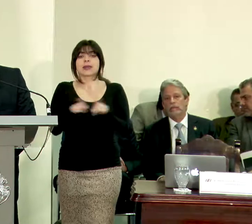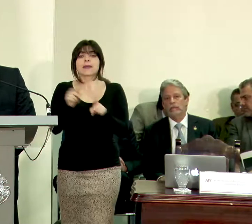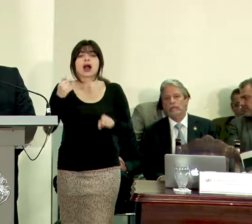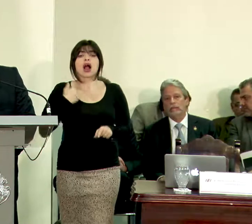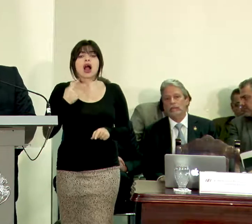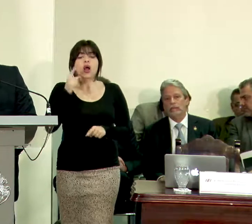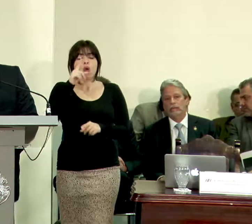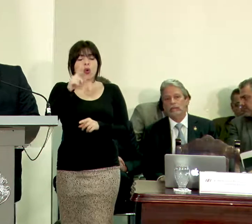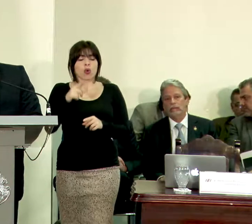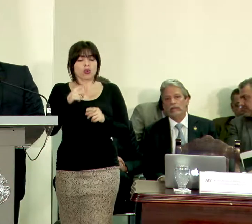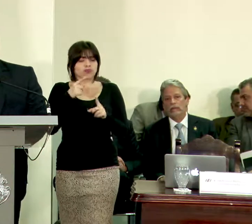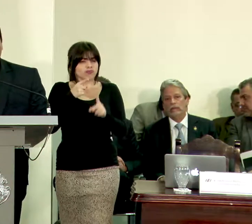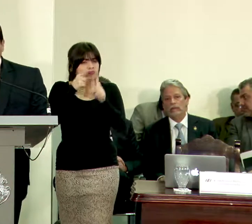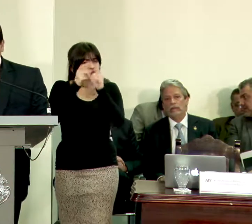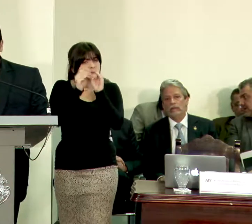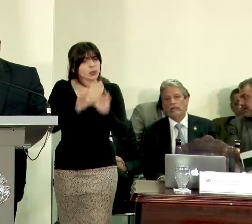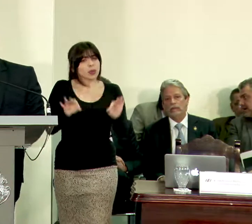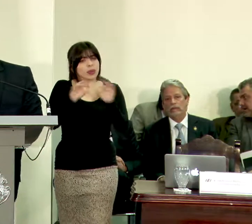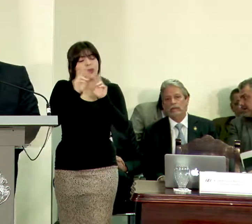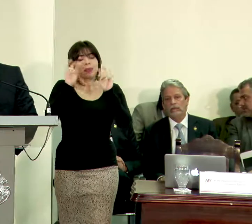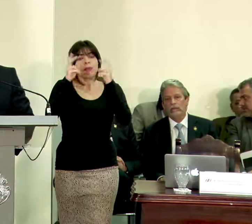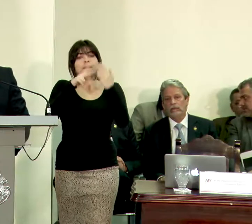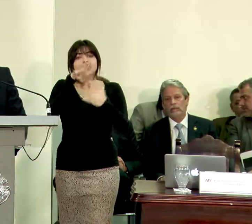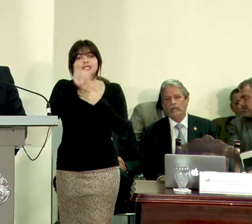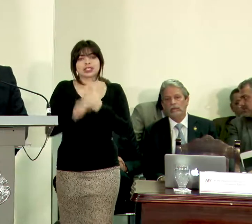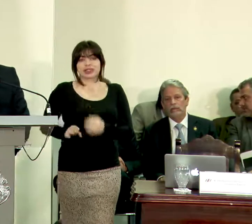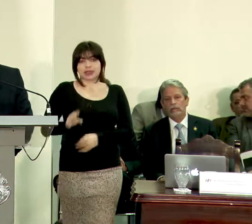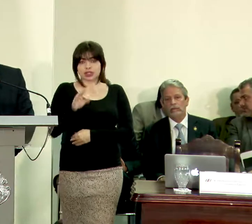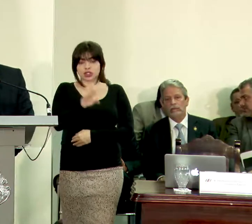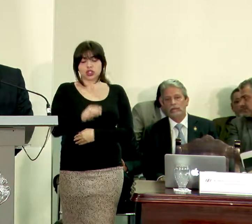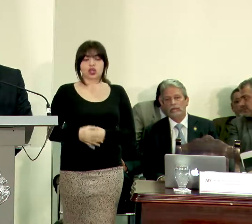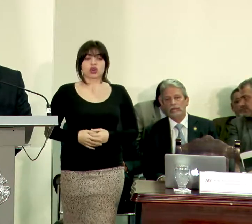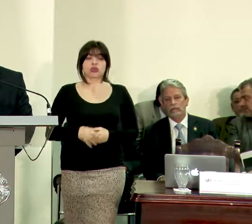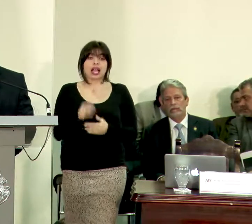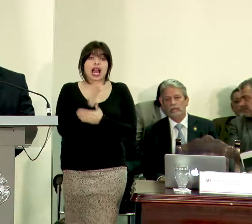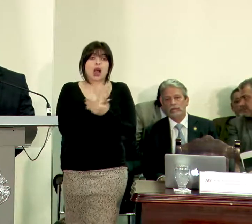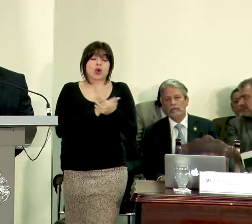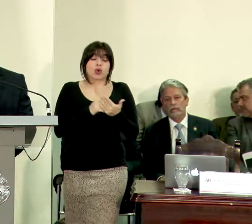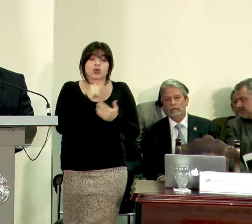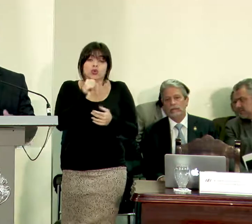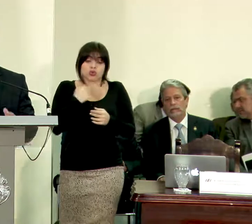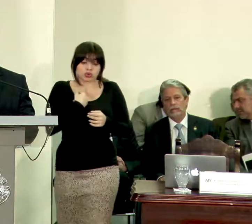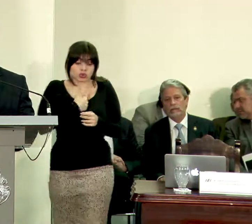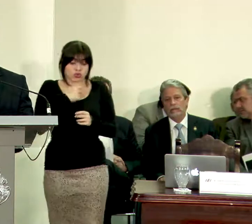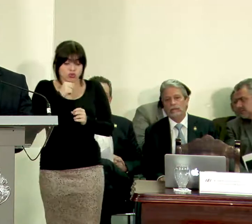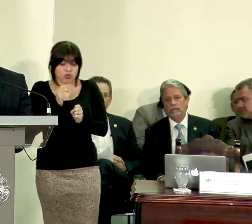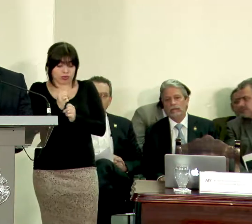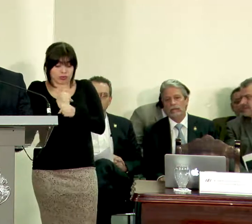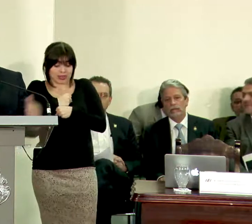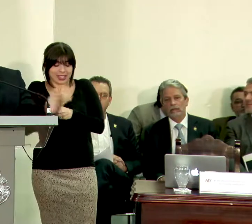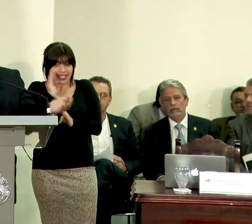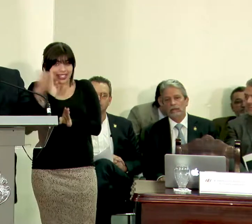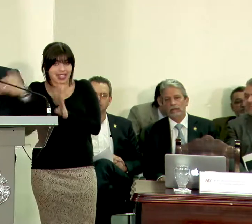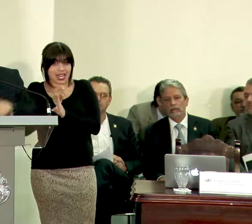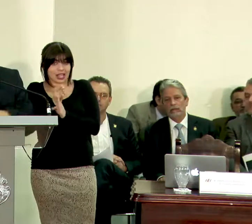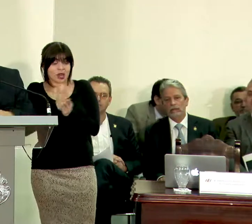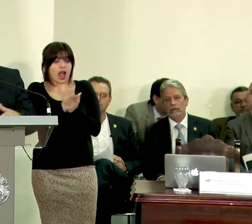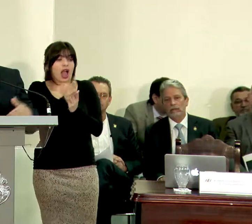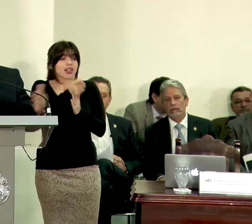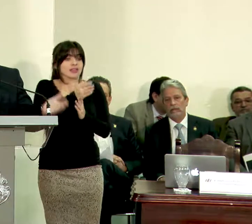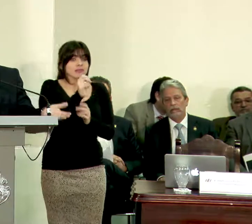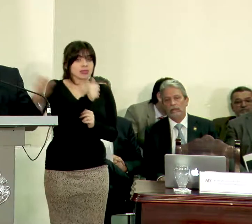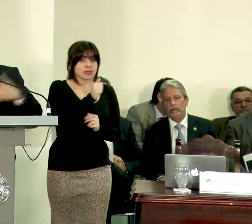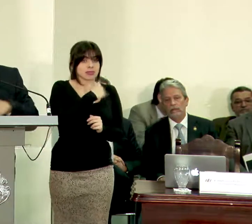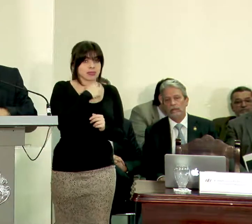rol fundamental en materia de proyectos de inversión, ¿verdad? Y aunque no somos ejecutores directos, es a través del